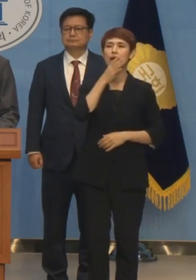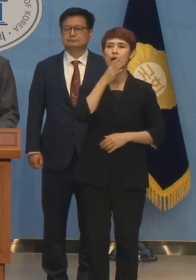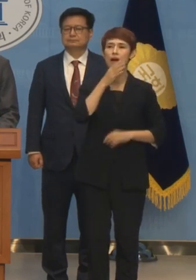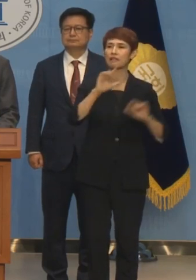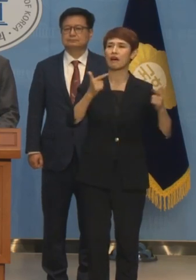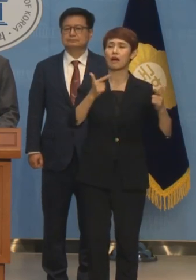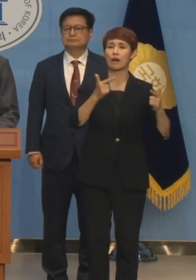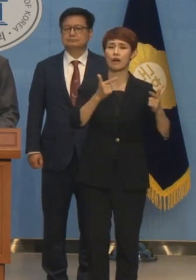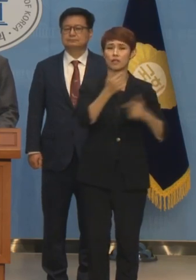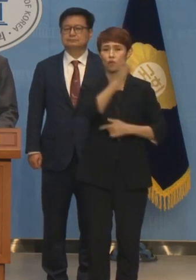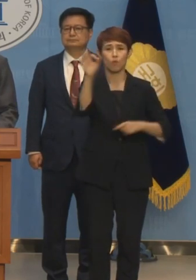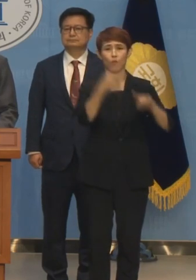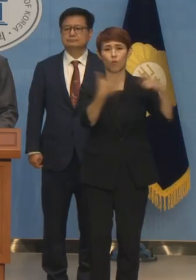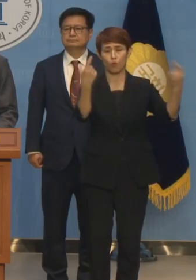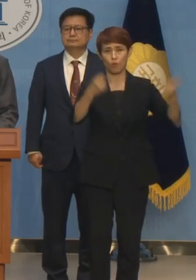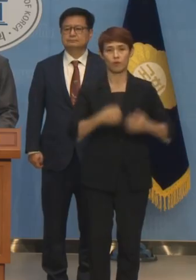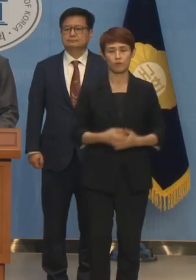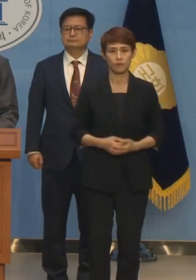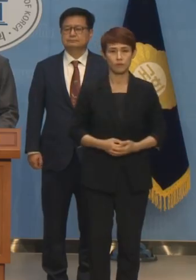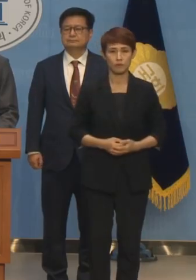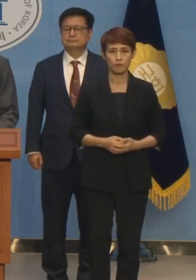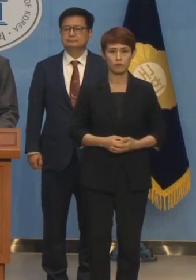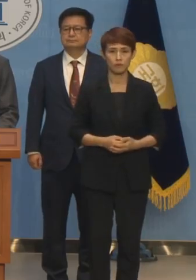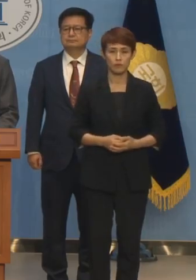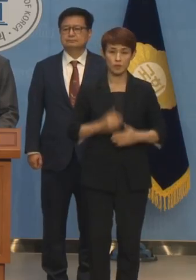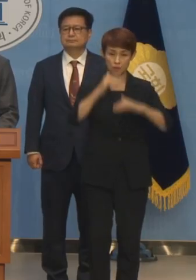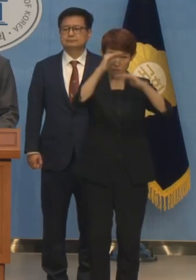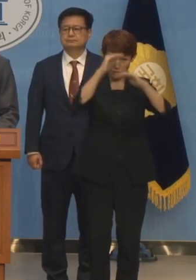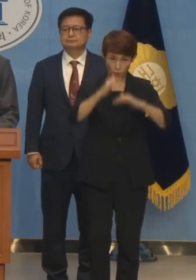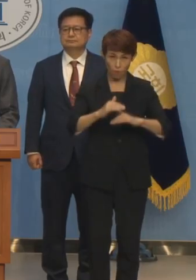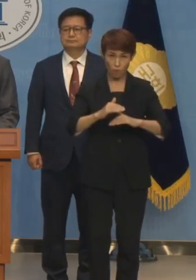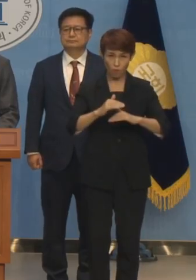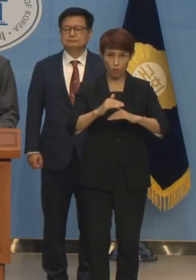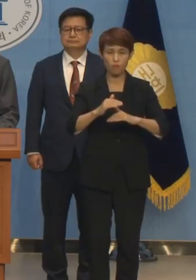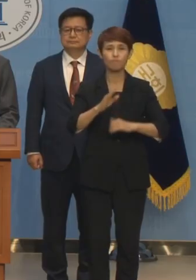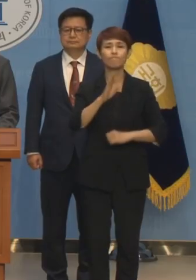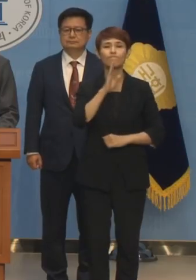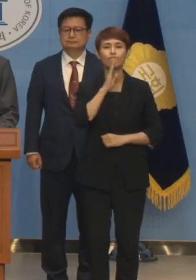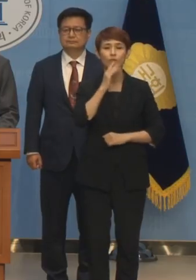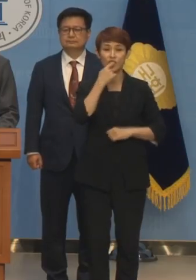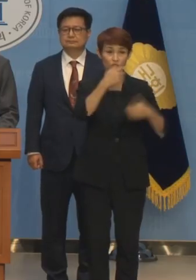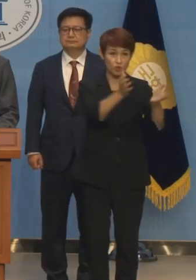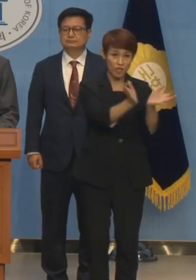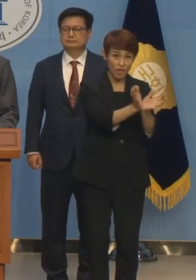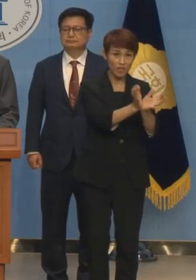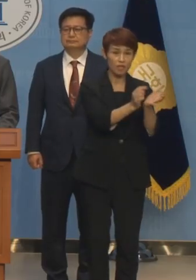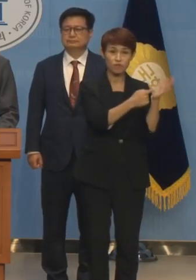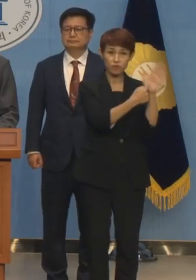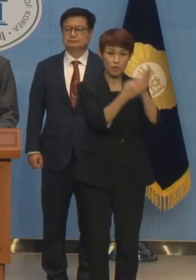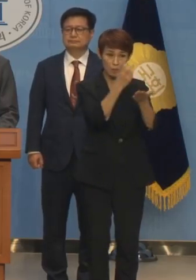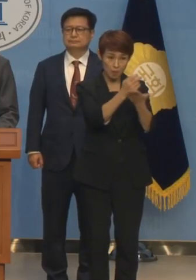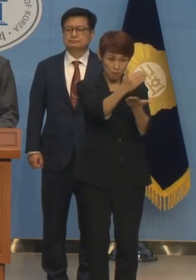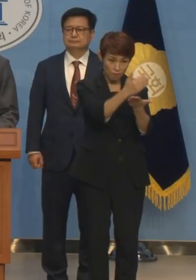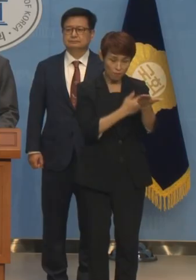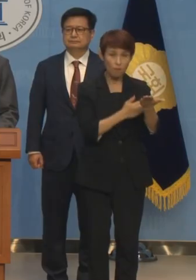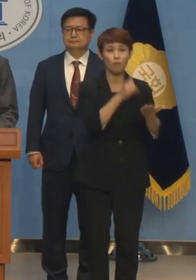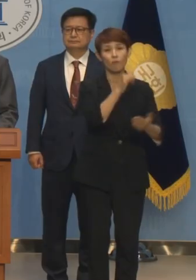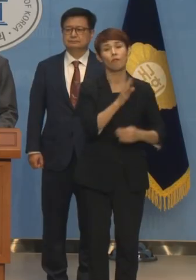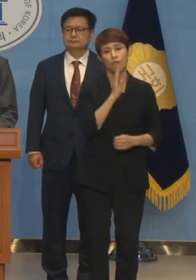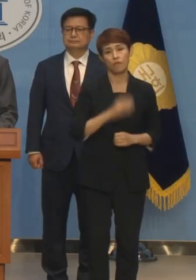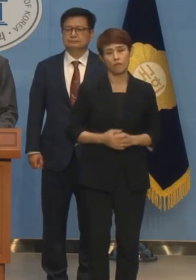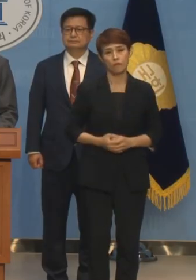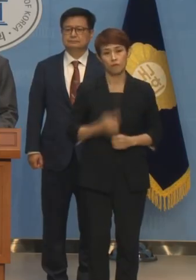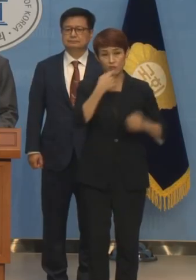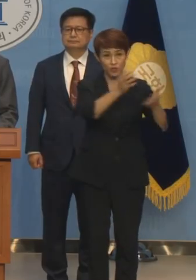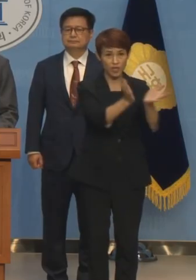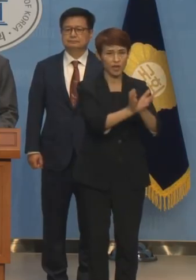셈입니다. 기각의 핵심 근거 역시 바로 민주당이 발의한 법안입니다.